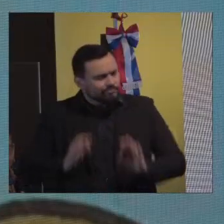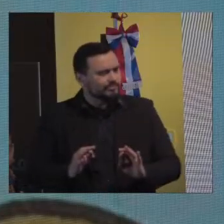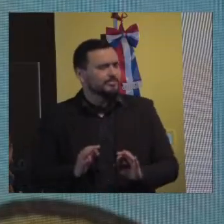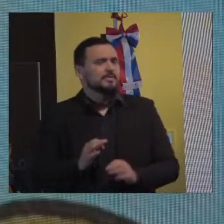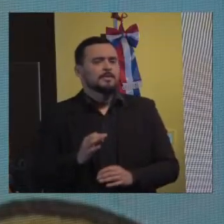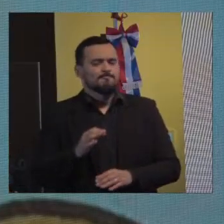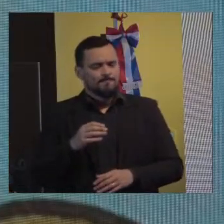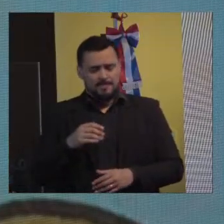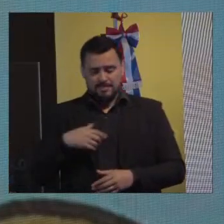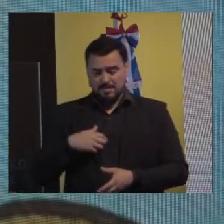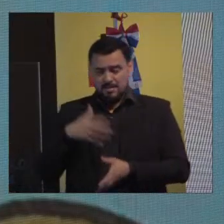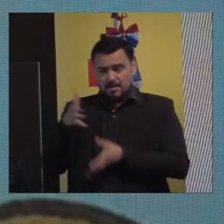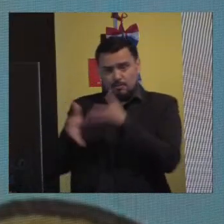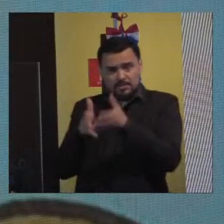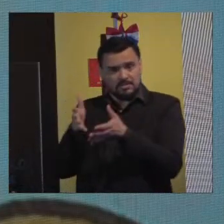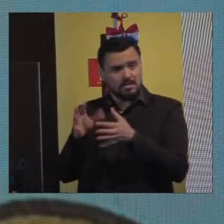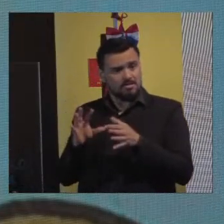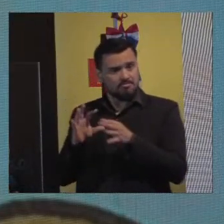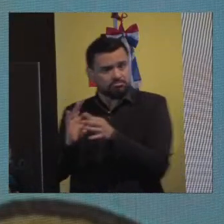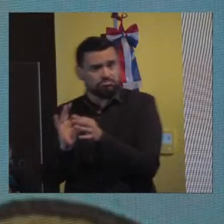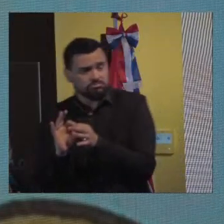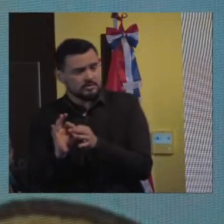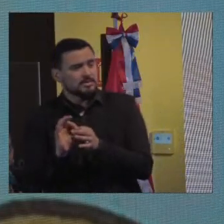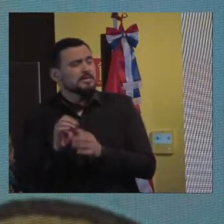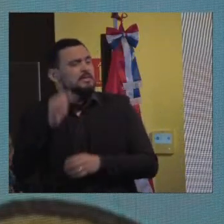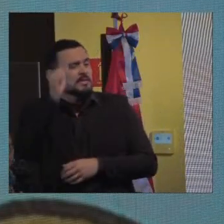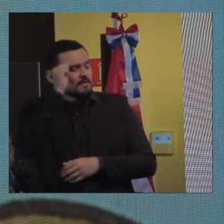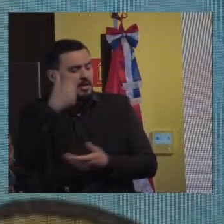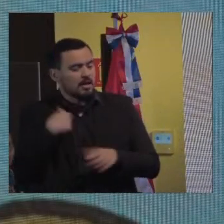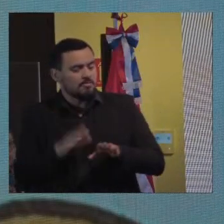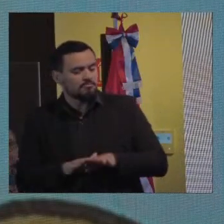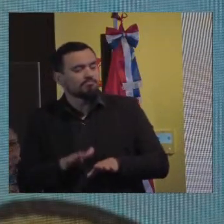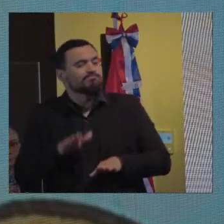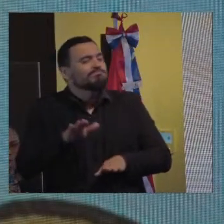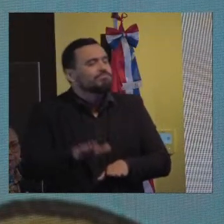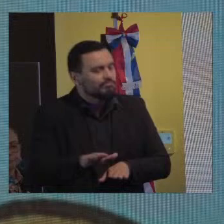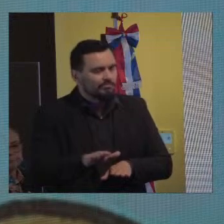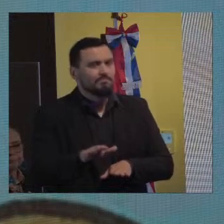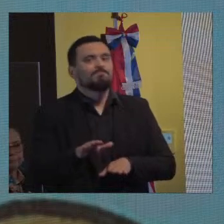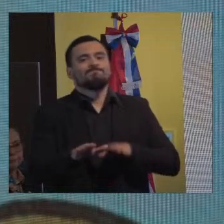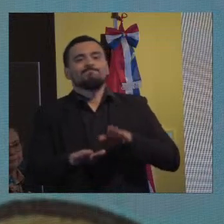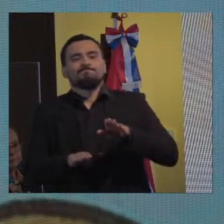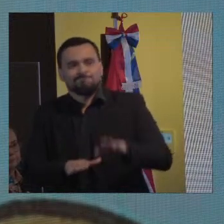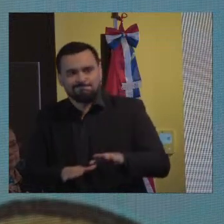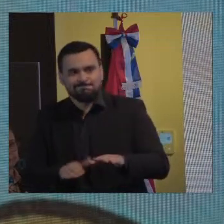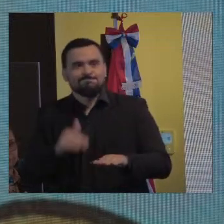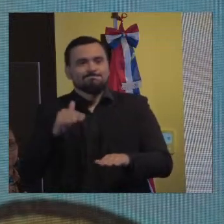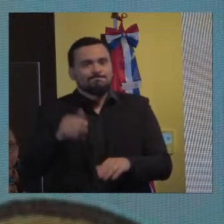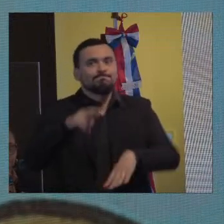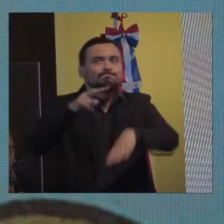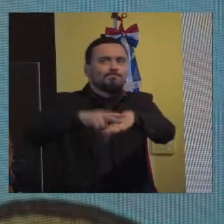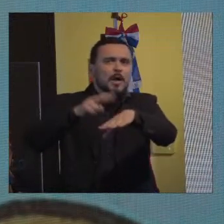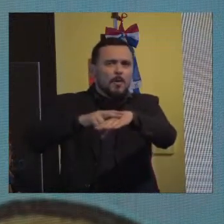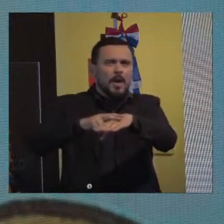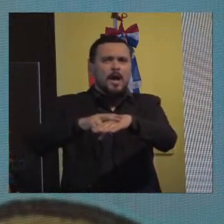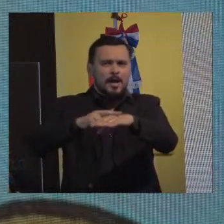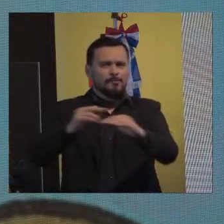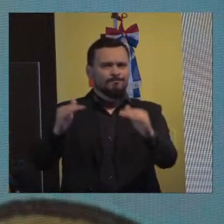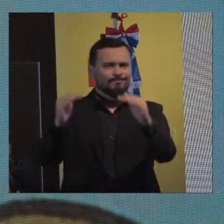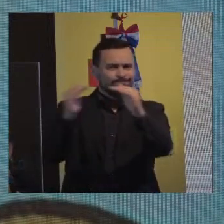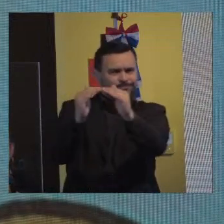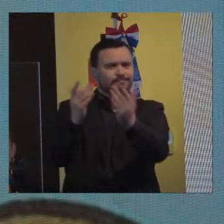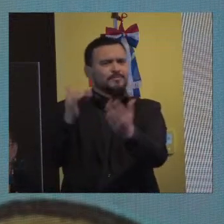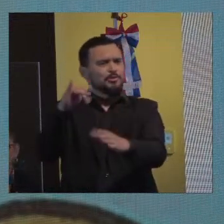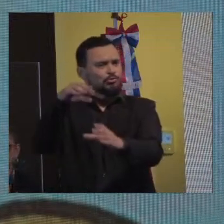en favor de la lengua de señas paraguaya es también un paso hacia un Paraguay más justo, un Paraguay más inclusivo y